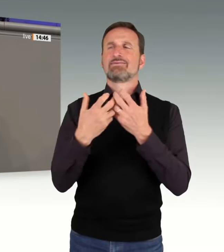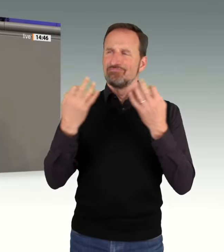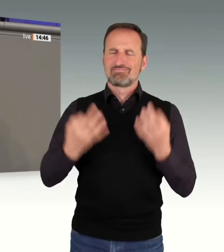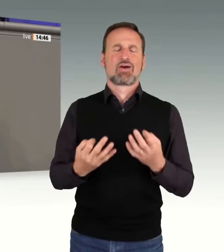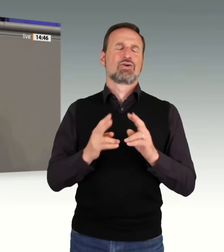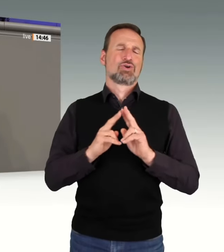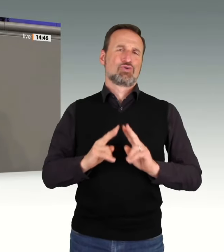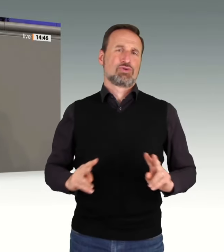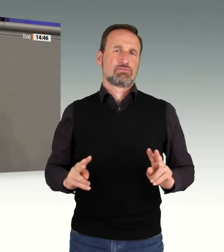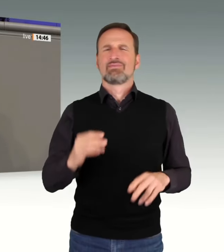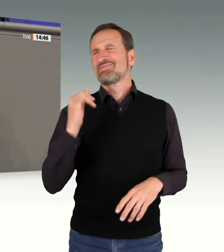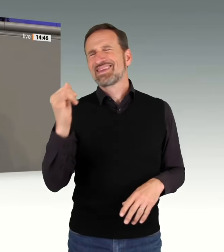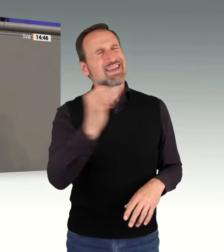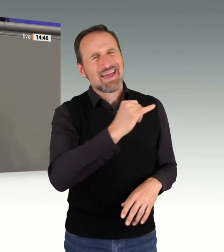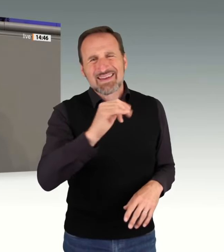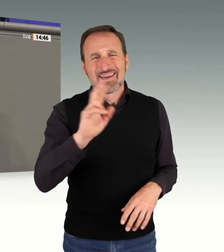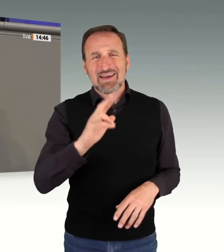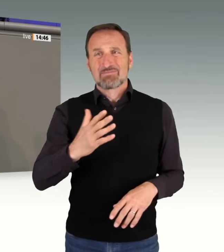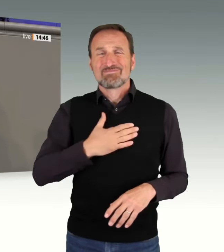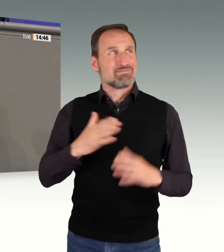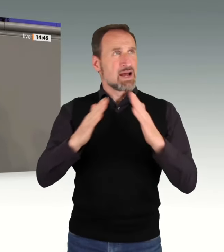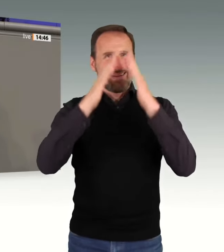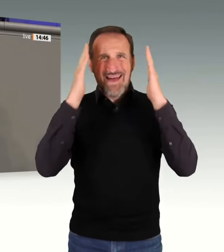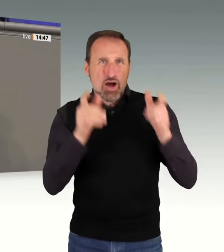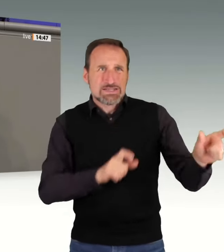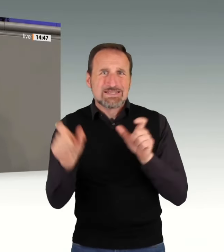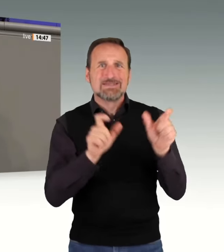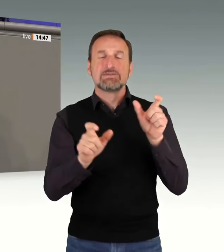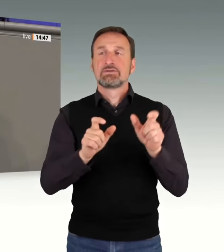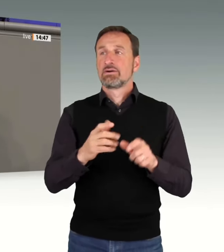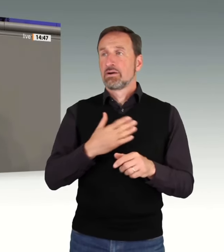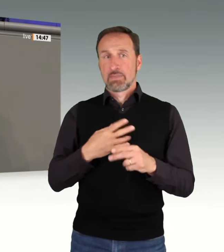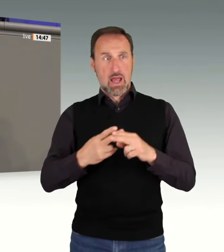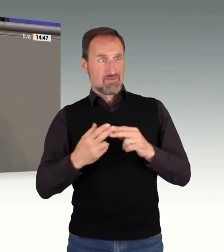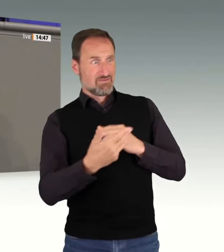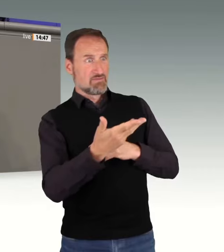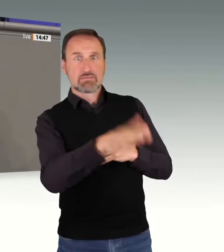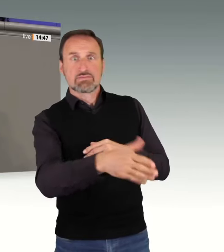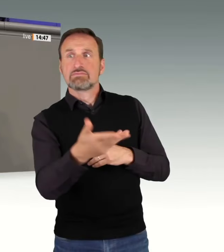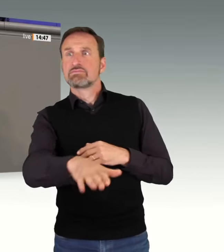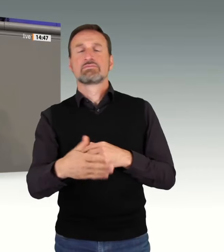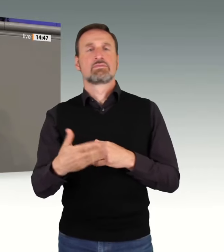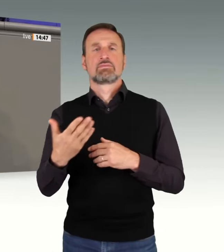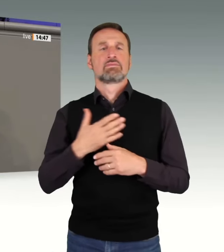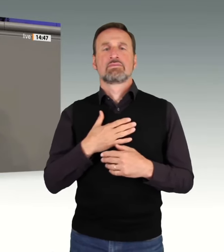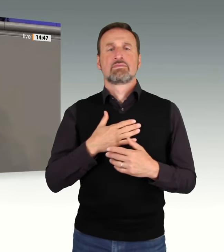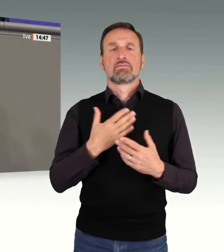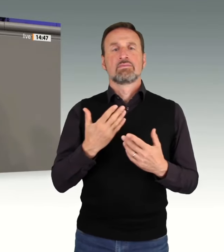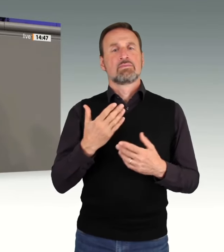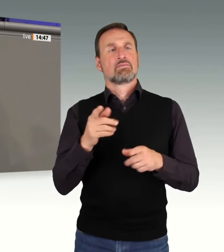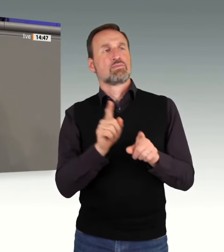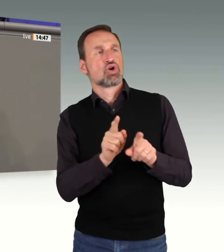hat, jeder, deren Brüder und Schwestern für ewig auf den Schlachtfeldern liegen geblieben